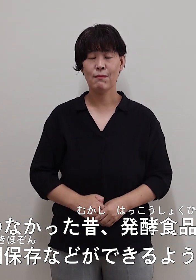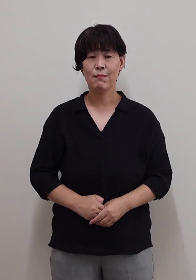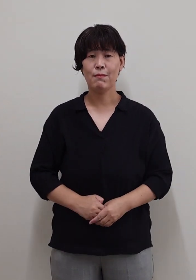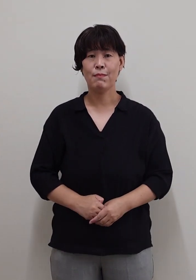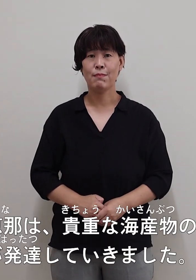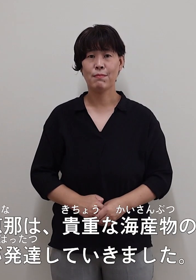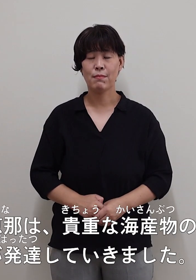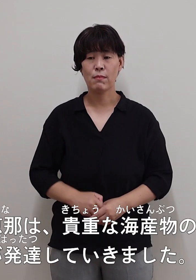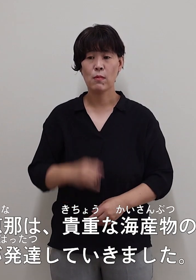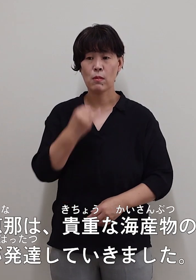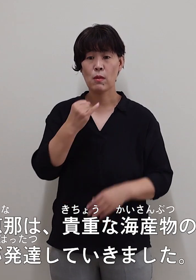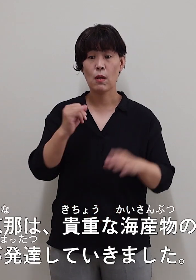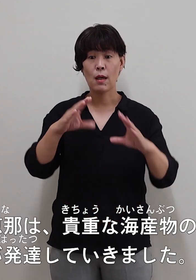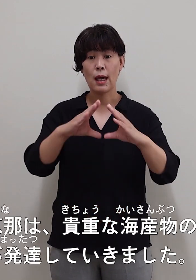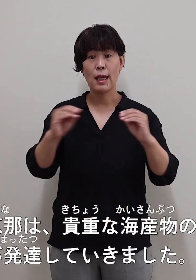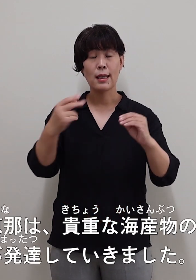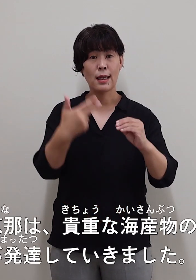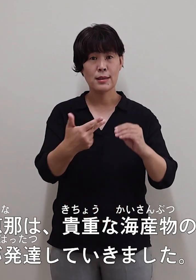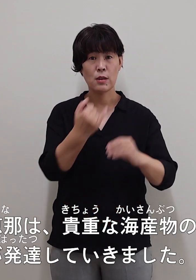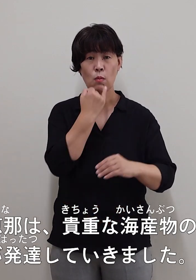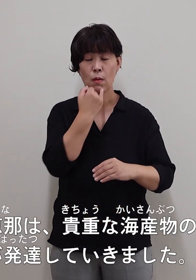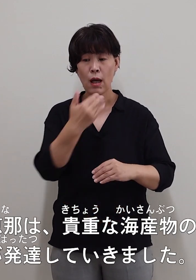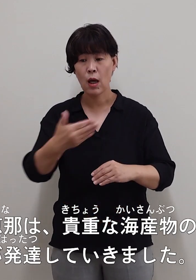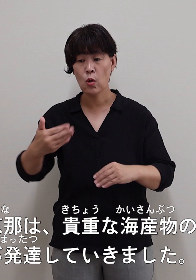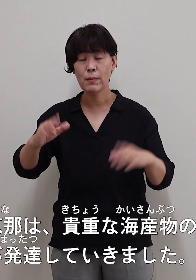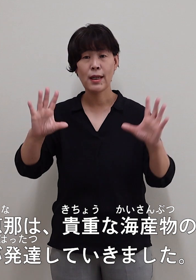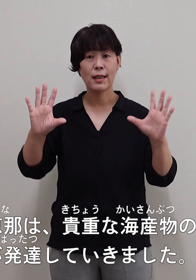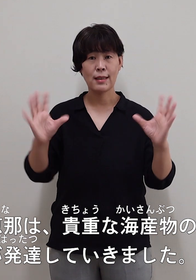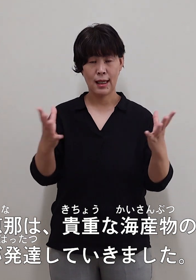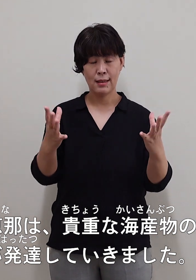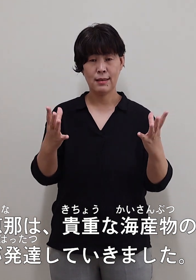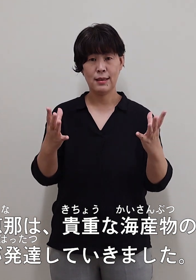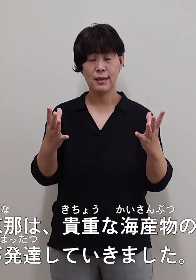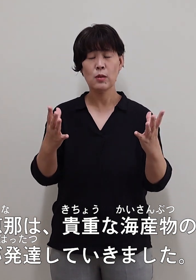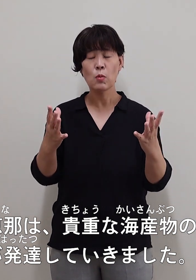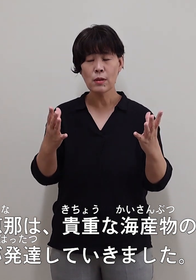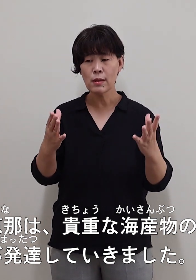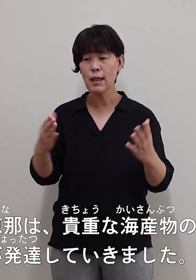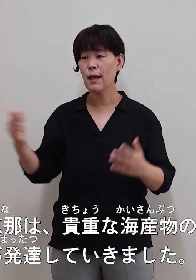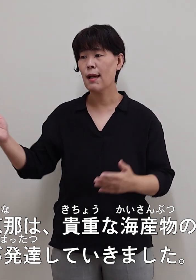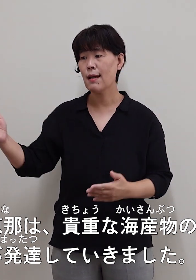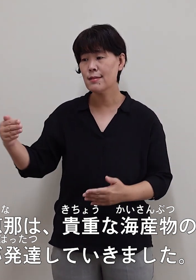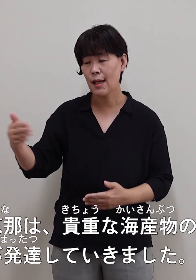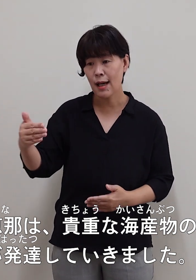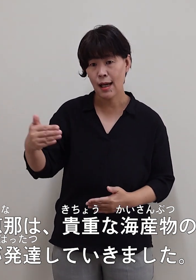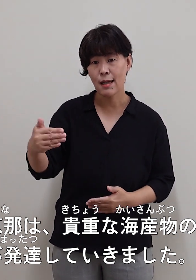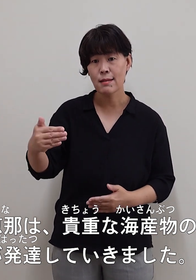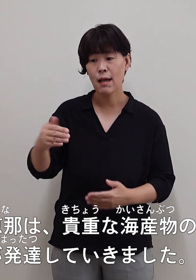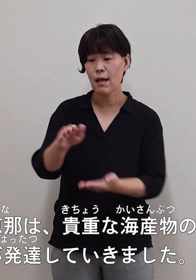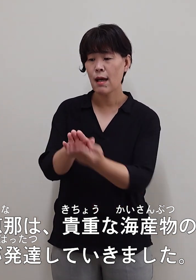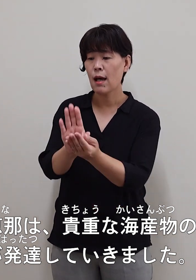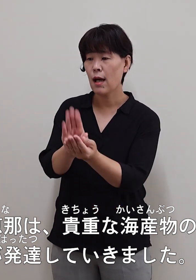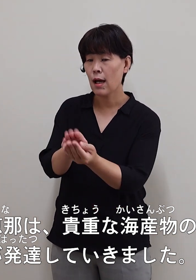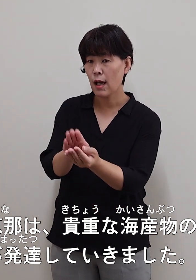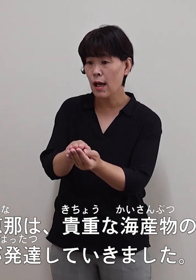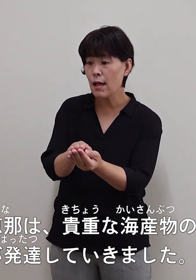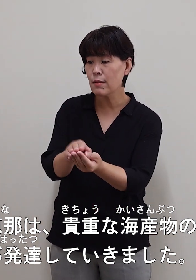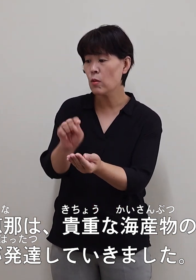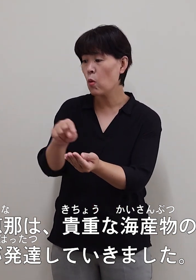海のない恵那は貴重な海産物の保存など発酵